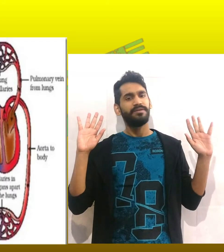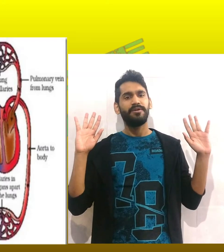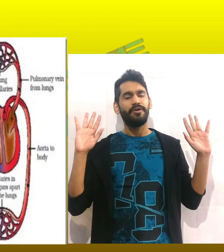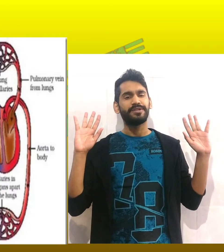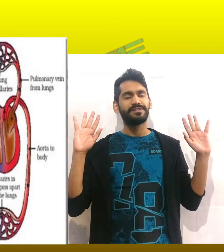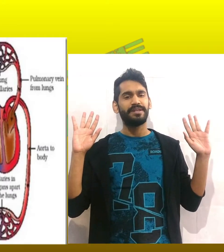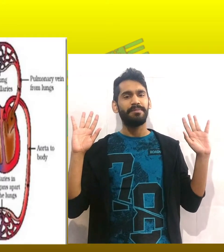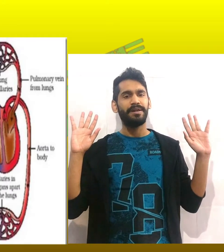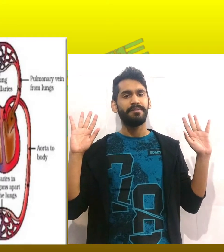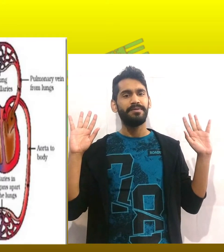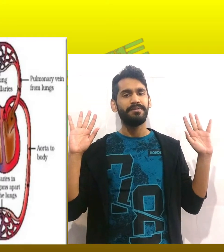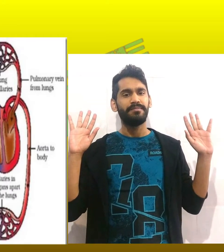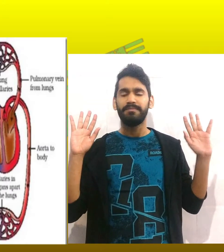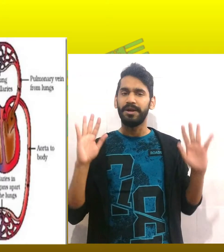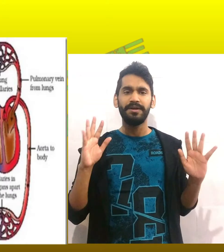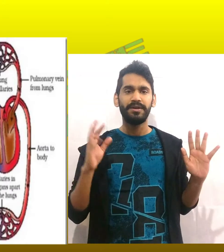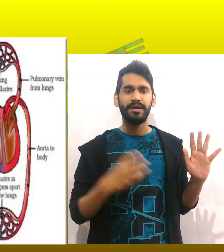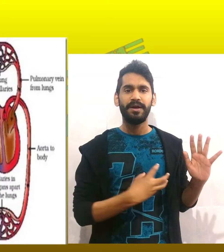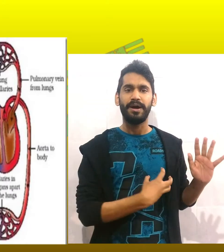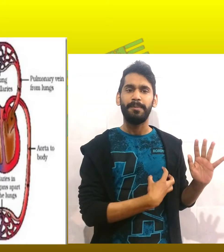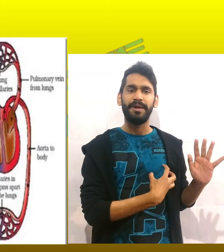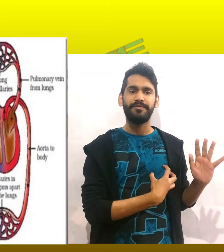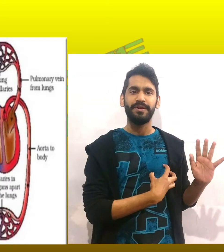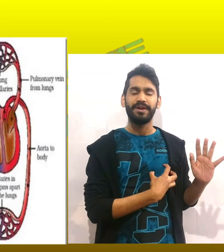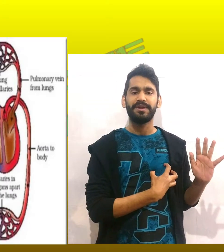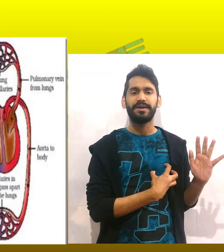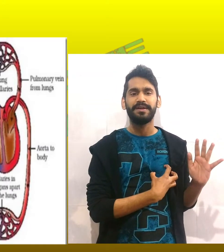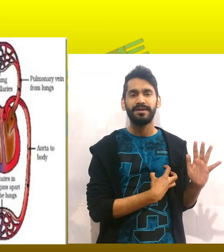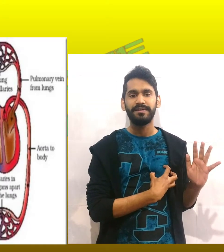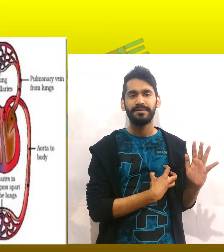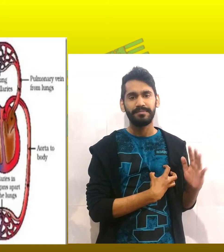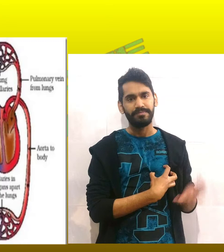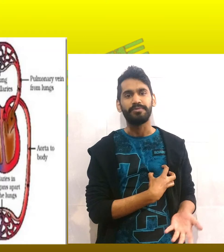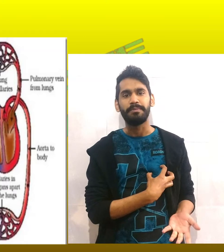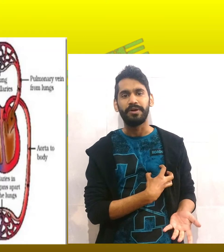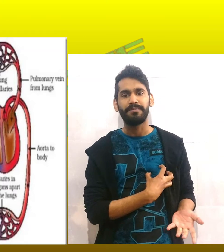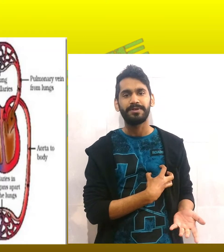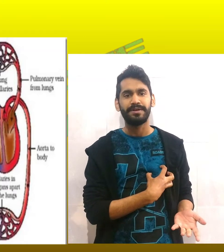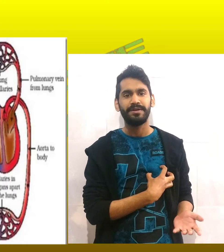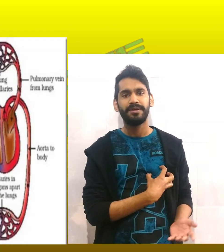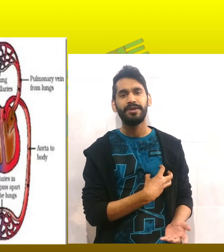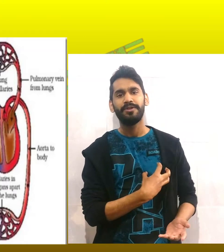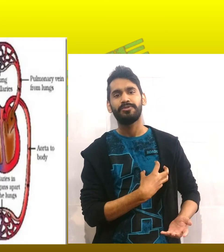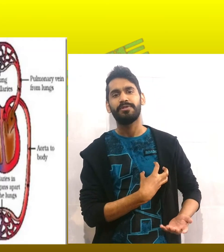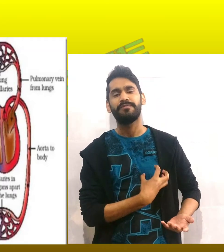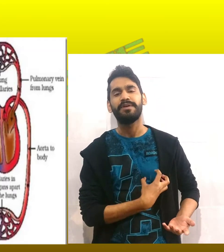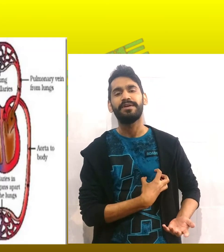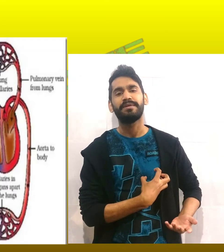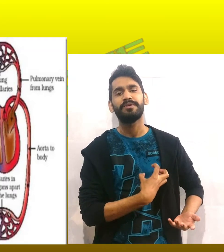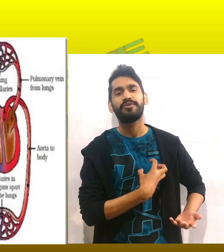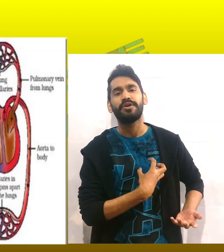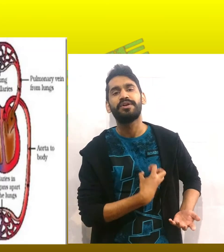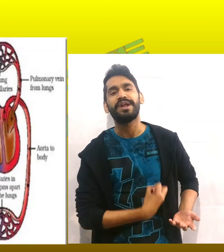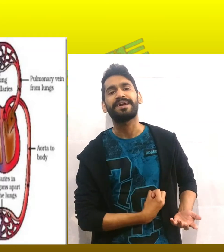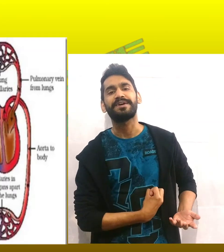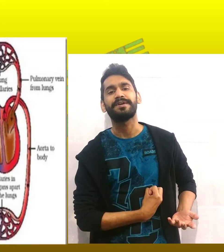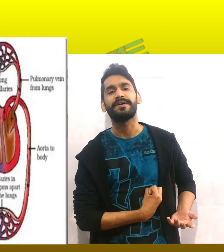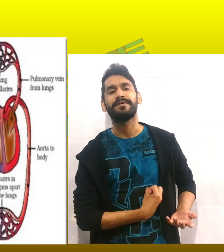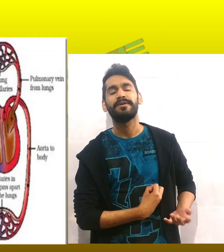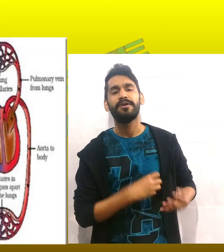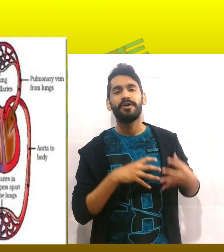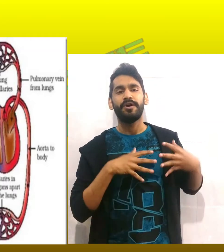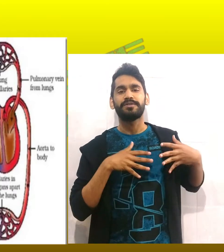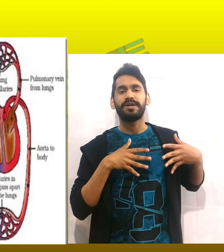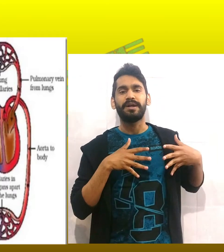गया ऑक्सीजन से लबालब ब्लड। अब लेफ्ट वेंट्रिकल क्या करेगा? पूरी बॉडी में पहुंचाना है, तो लेफ्ट वेंट्रिकल भी कॉन्ट्रैक्ट